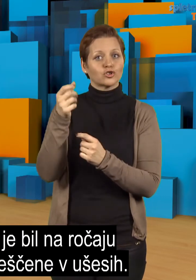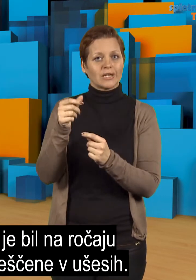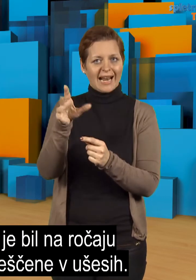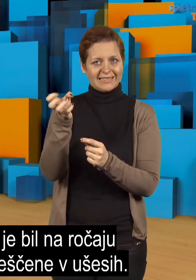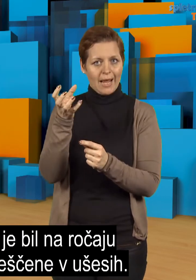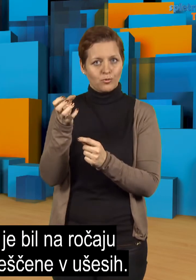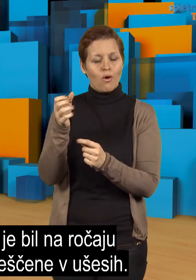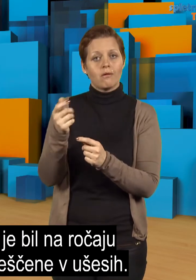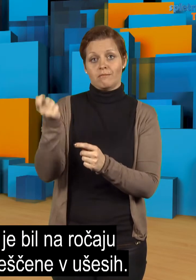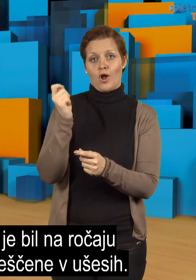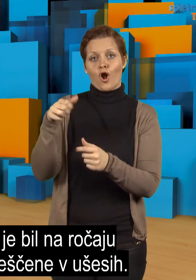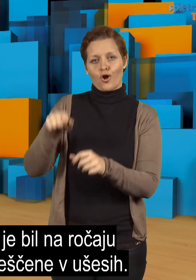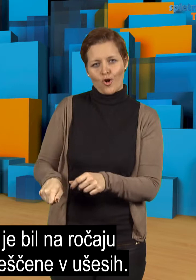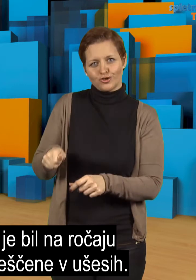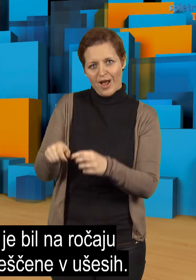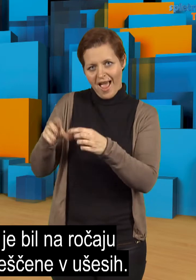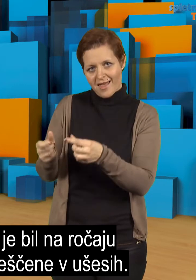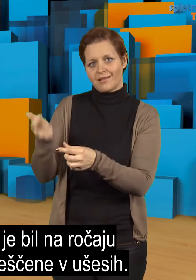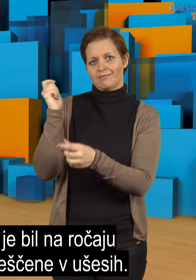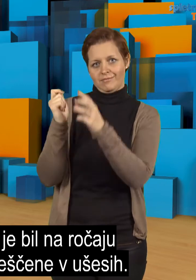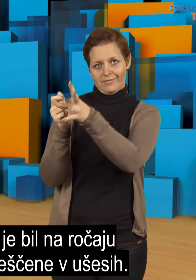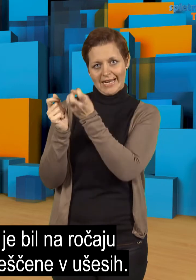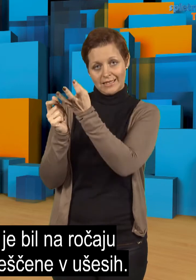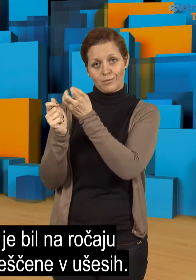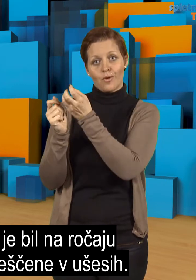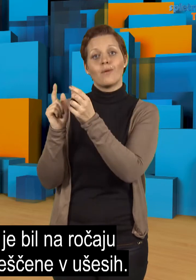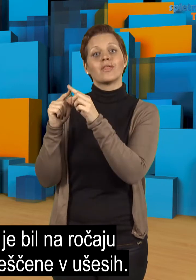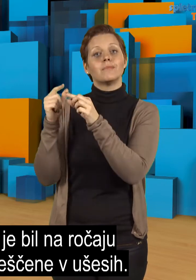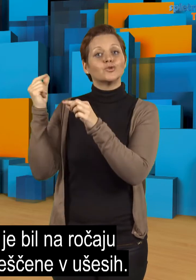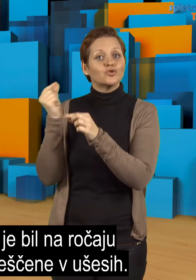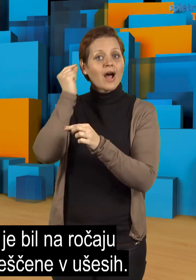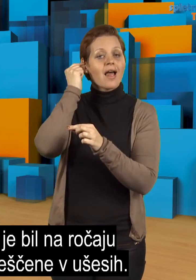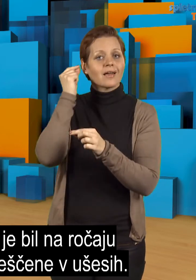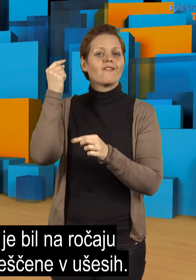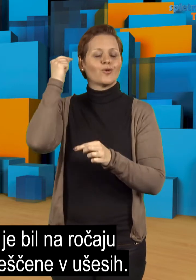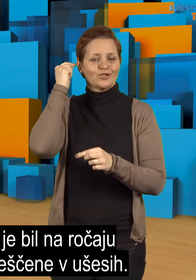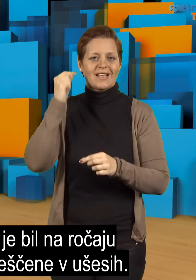Zvočni receptor je bil na ročaju palice, slušalke pa nameščene v ušesih.